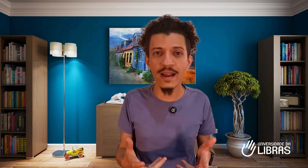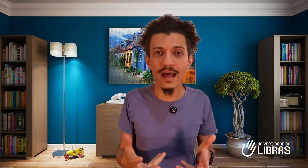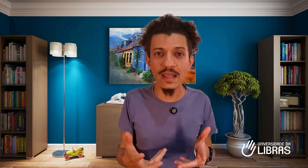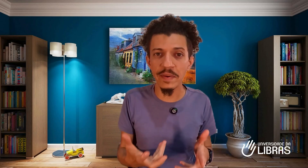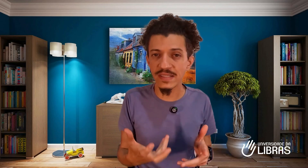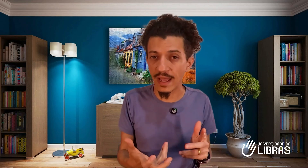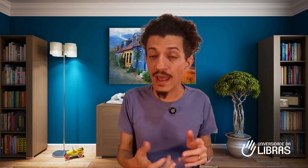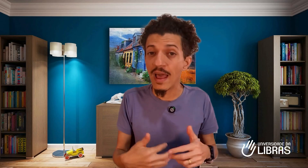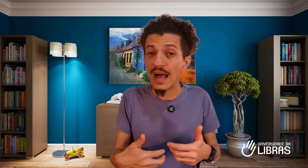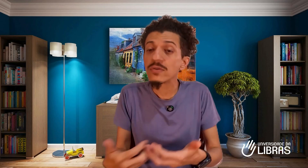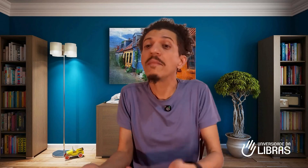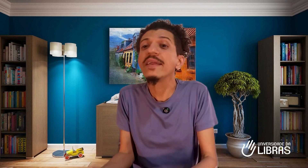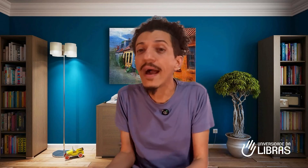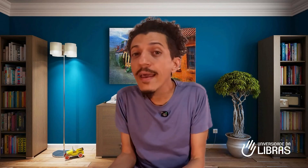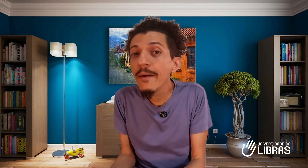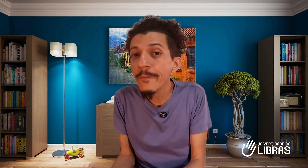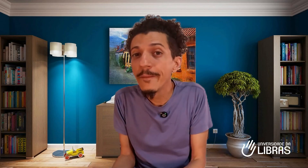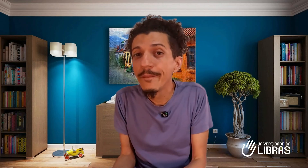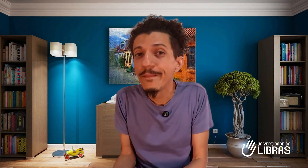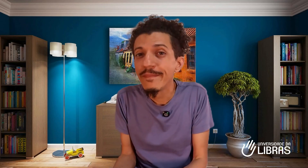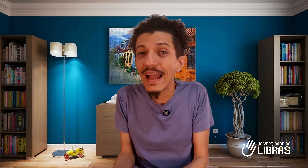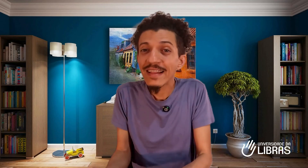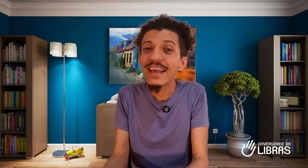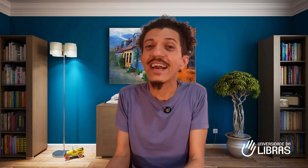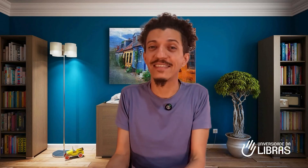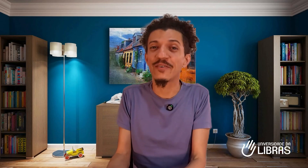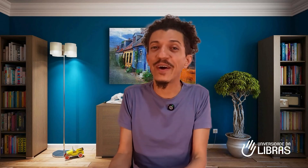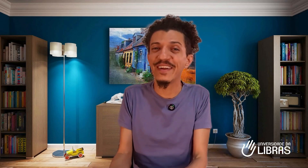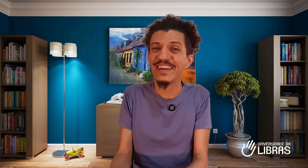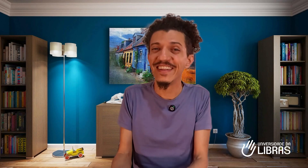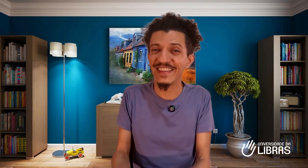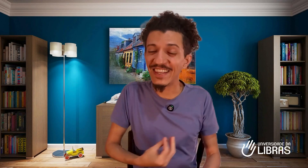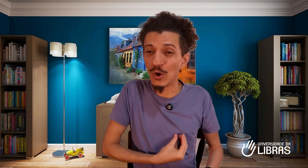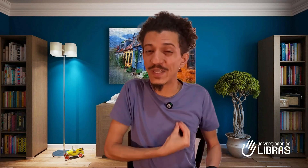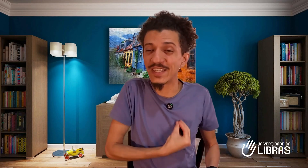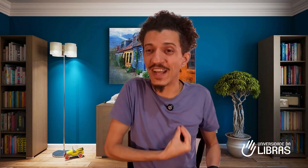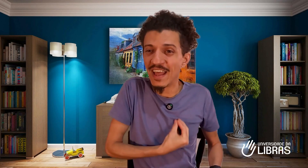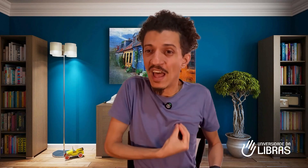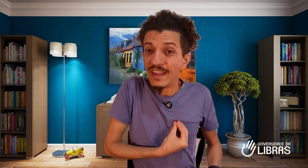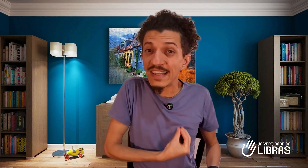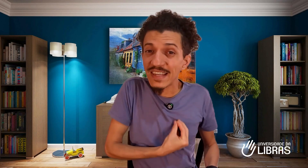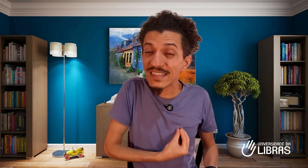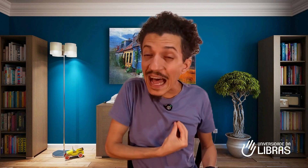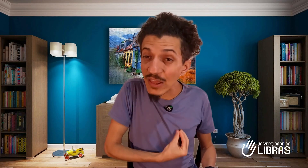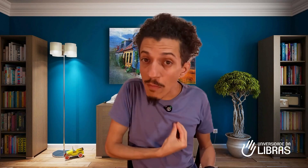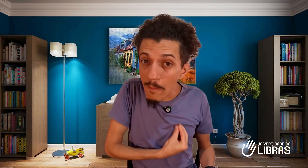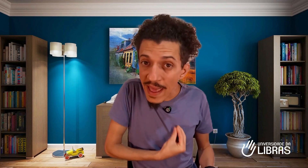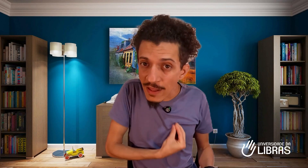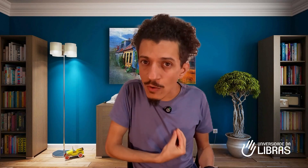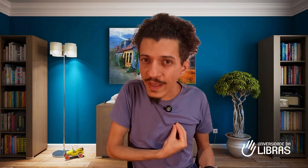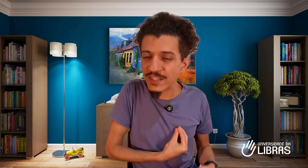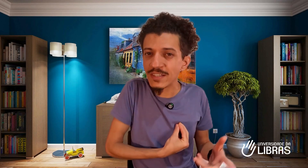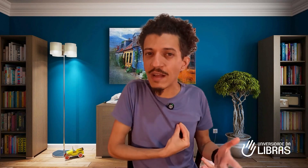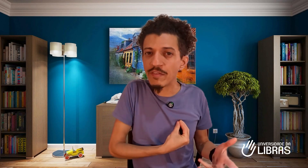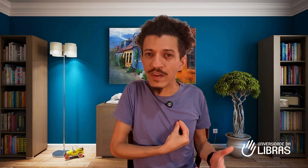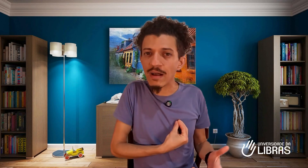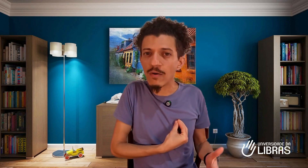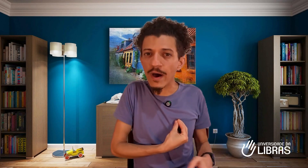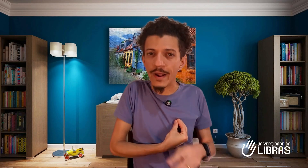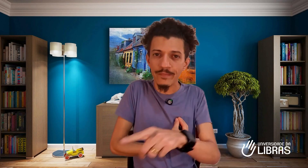Libras é, a sua mãe está aí? Ela está em casa agora? Entende? Ou seja, nesse exato momento que a gente está vivendo agora, ela